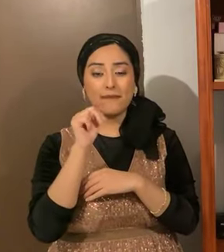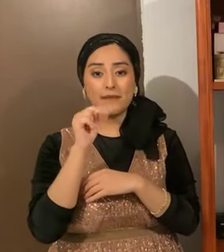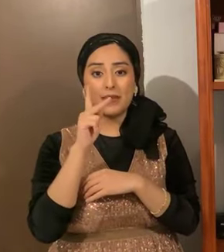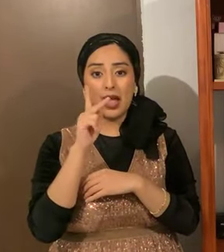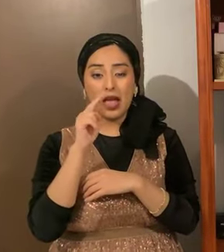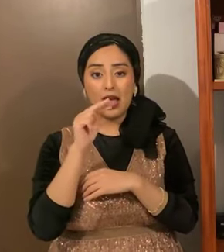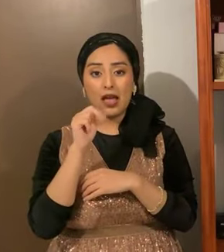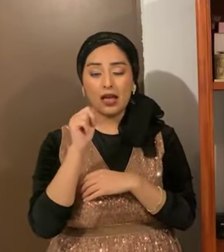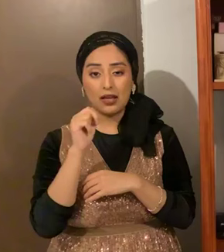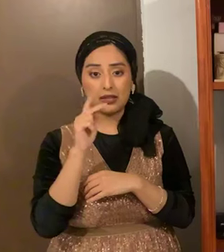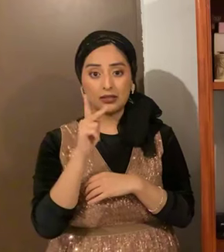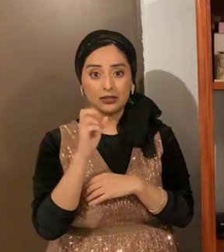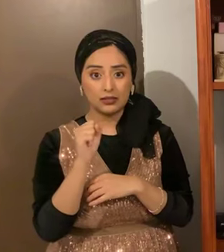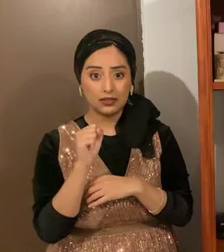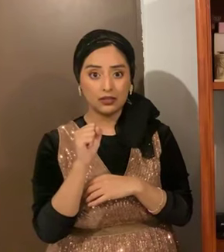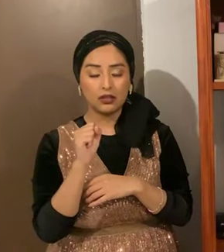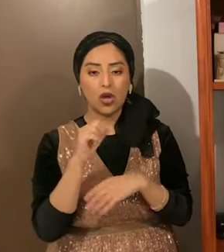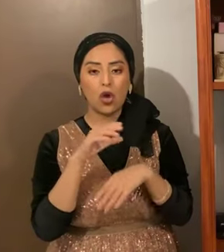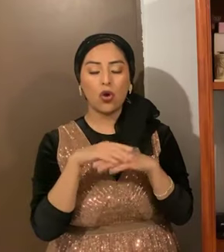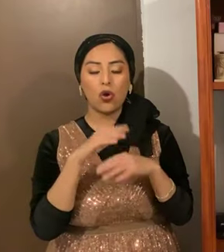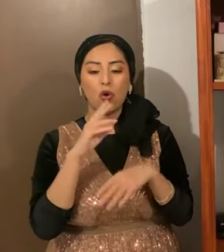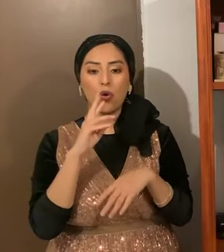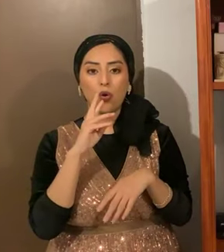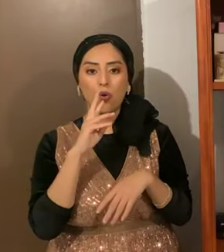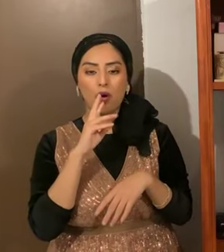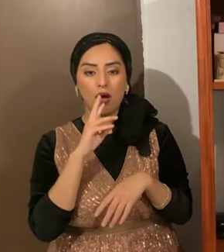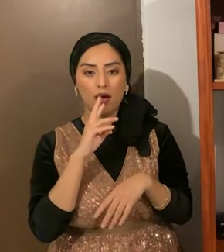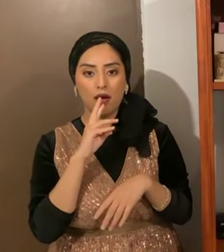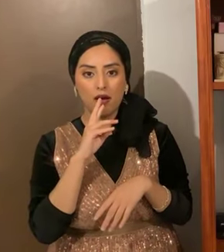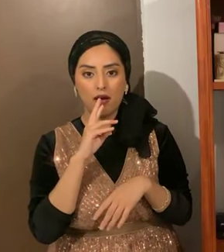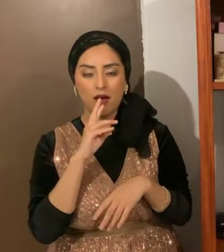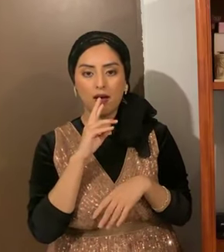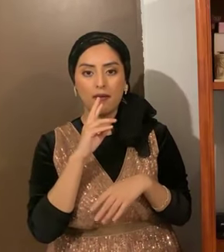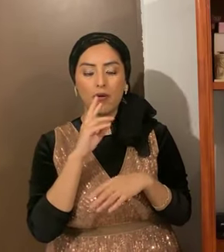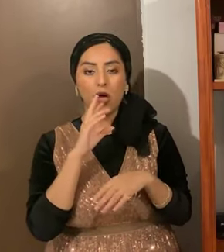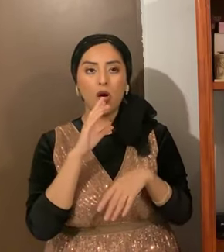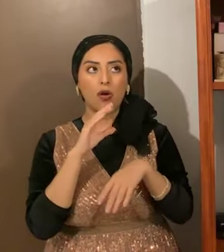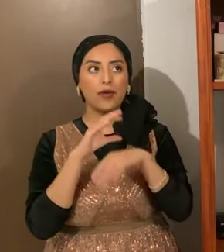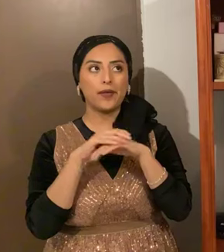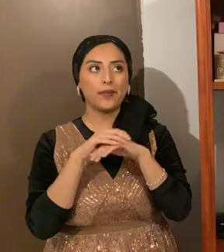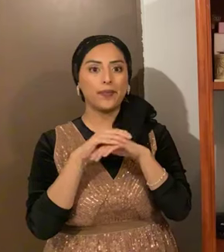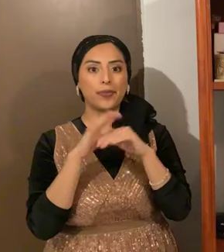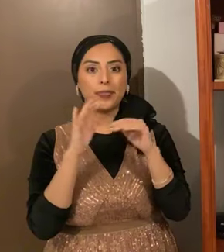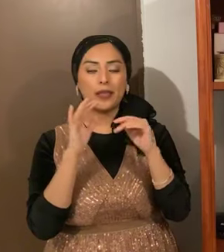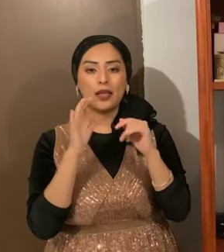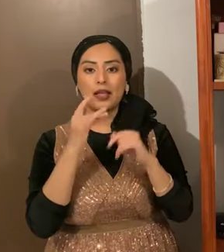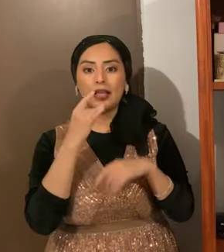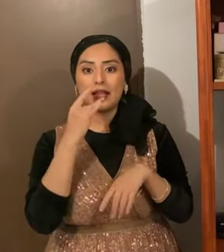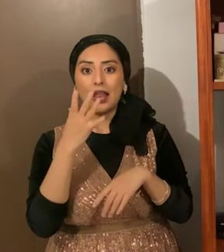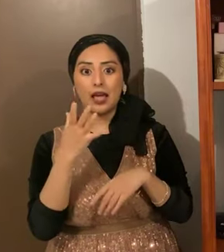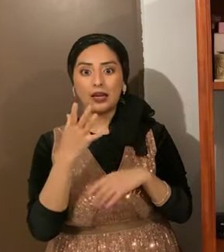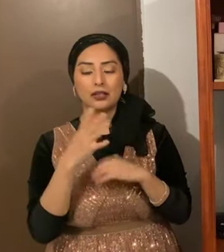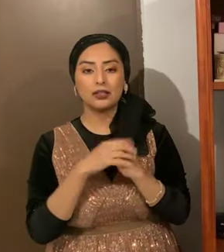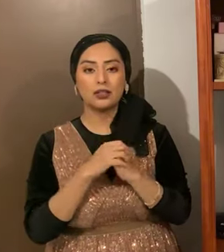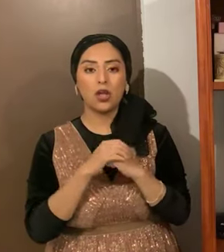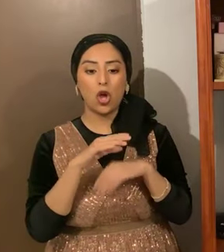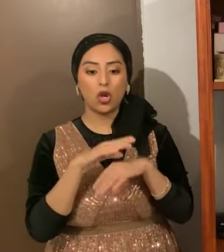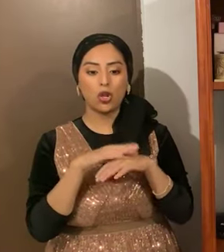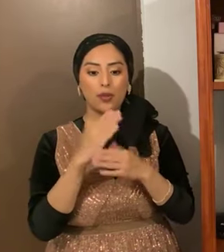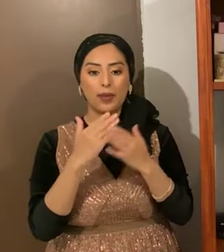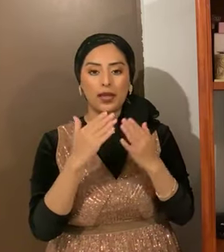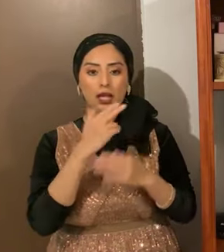a la provisión de agua, a la provisión de electricidad, a